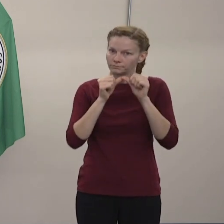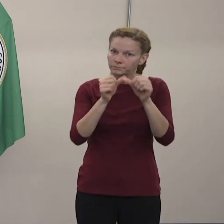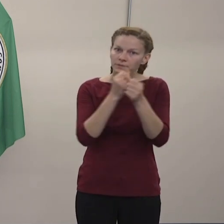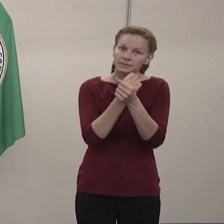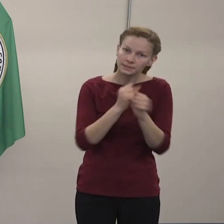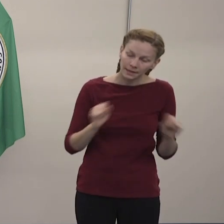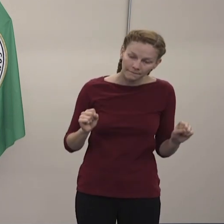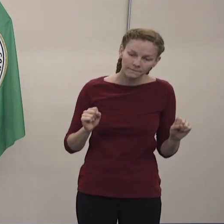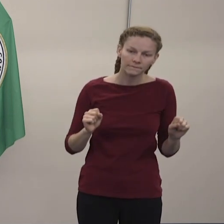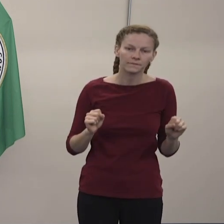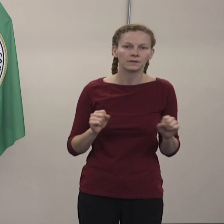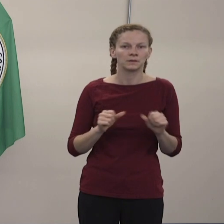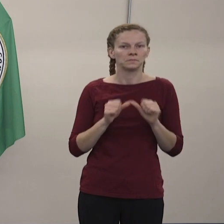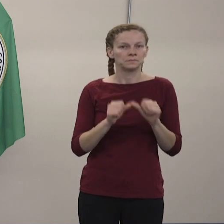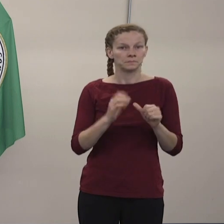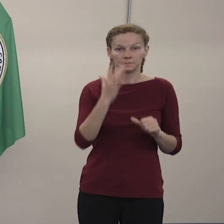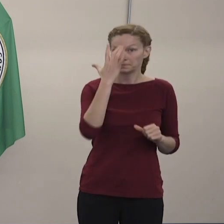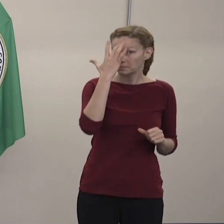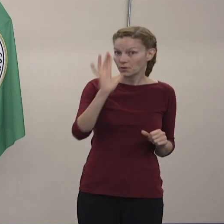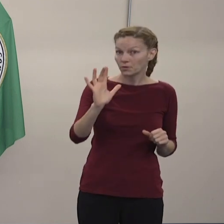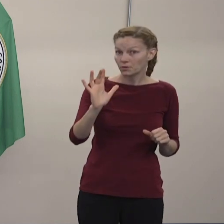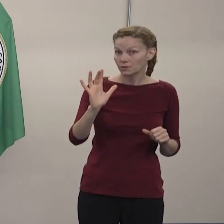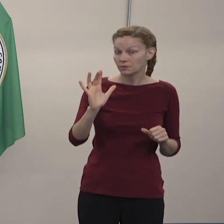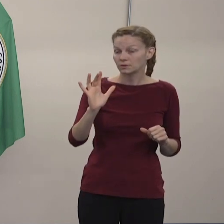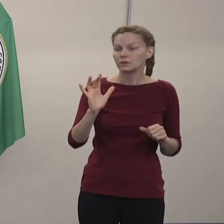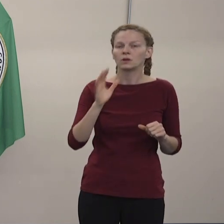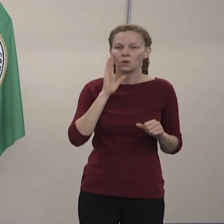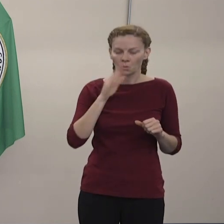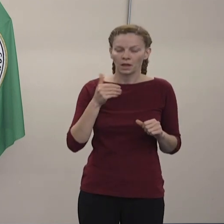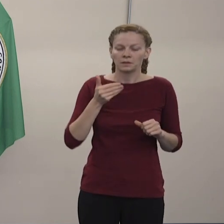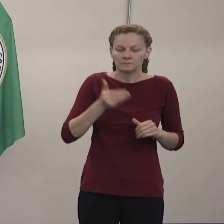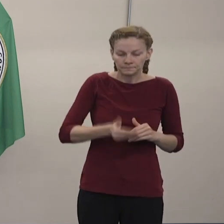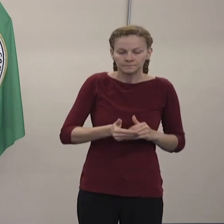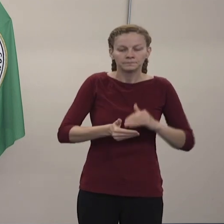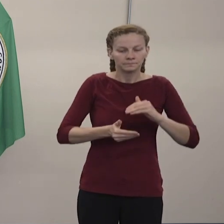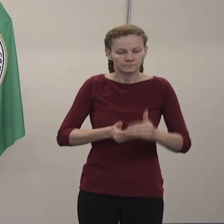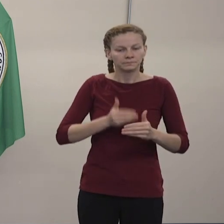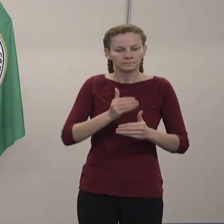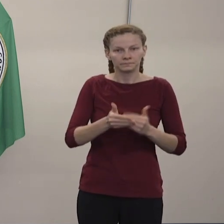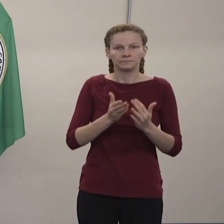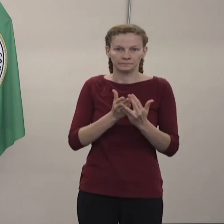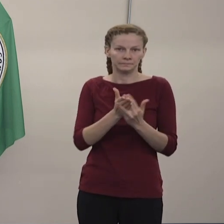mantenernos a salvo, vamos a mantenernos inteligentes y tomarlo paso a paso.